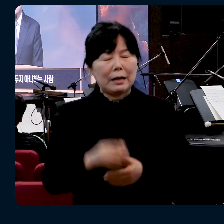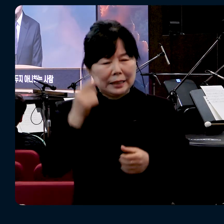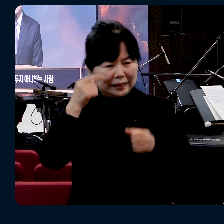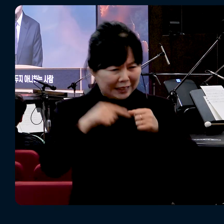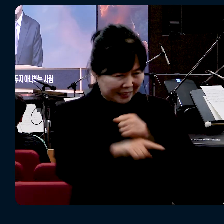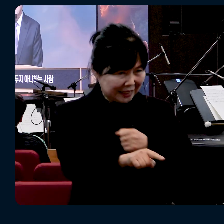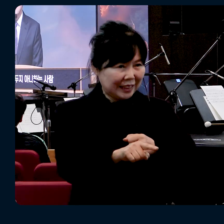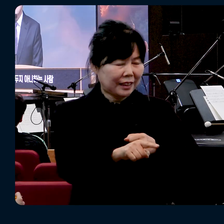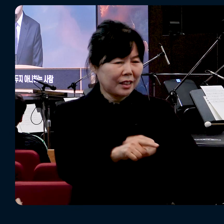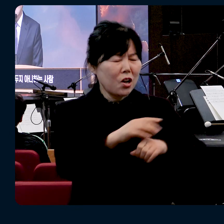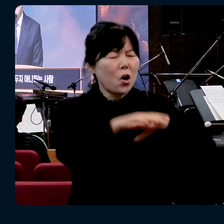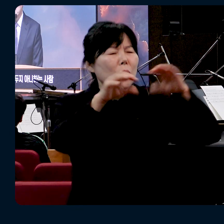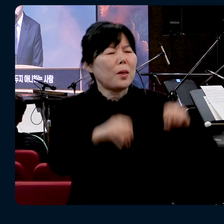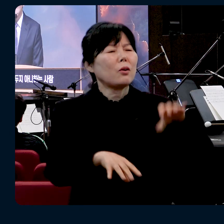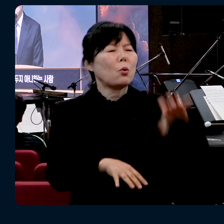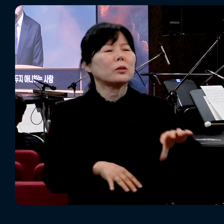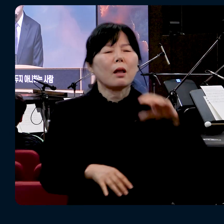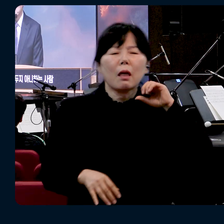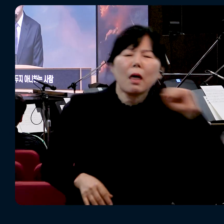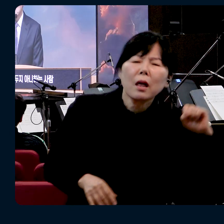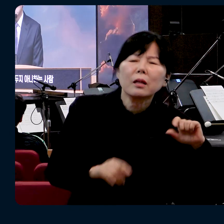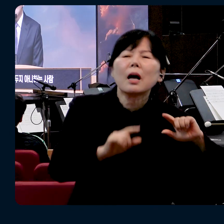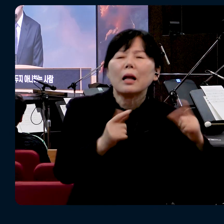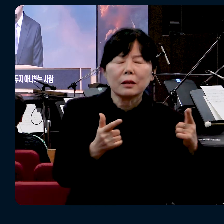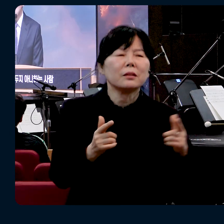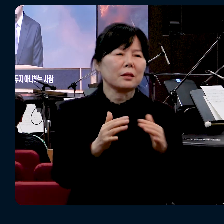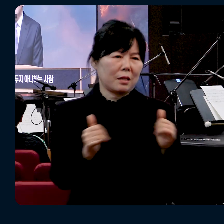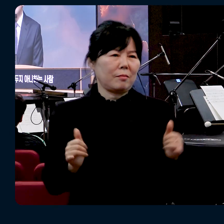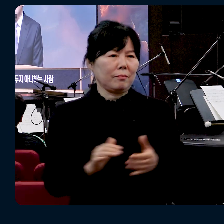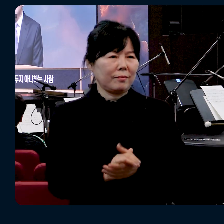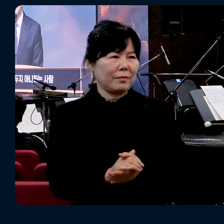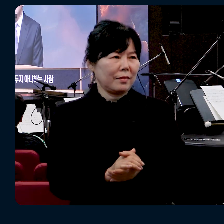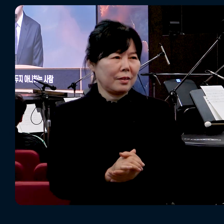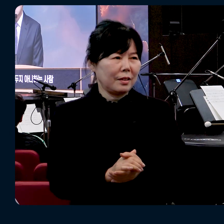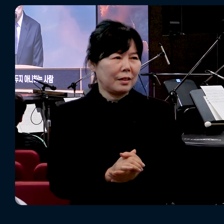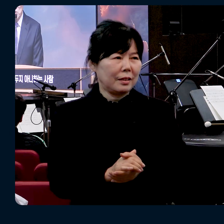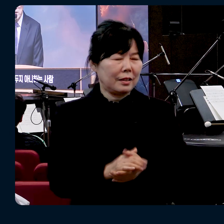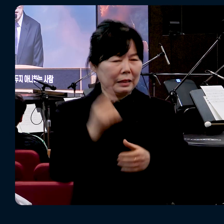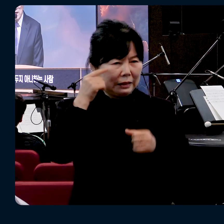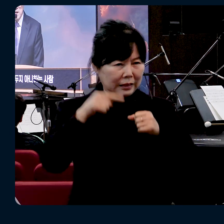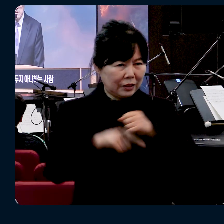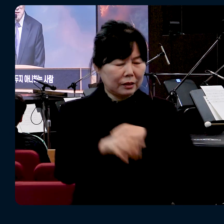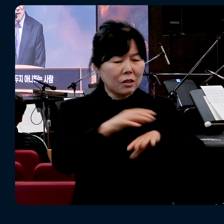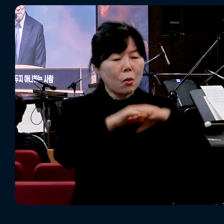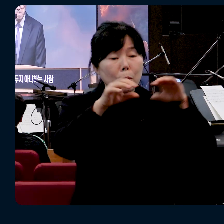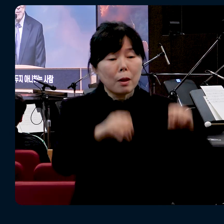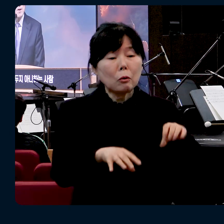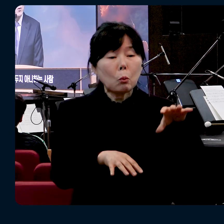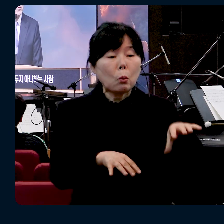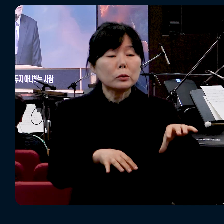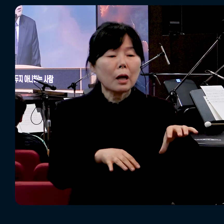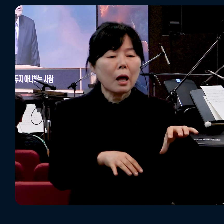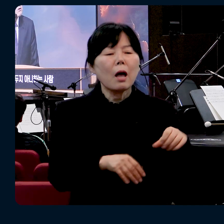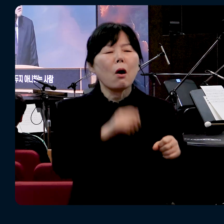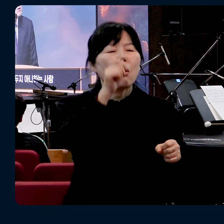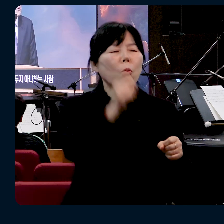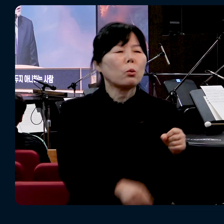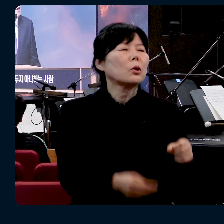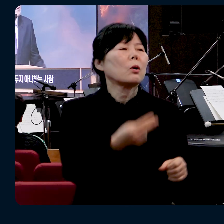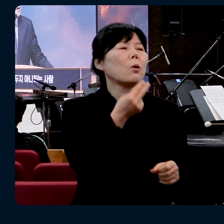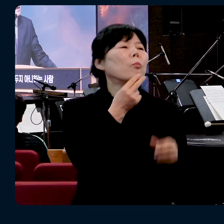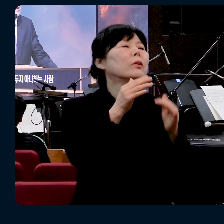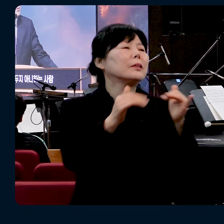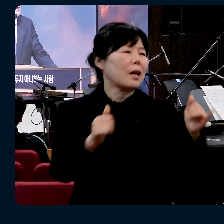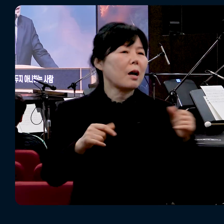데에 두지 아니하는 사람입니다. 뜻을 허탄한 데에 두지 아니하는 사람. 오늘은 바로 그것을